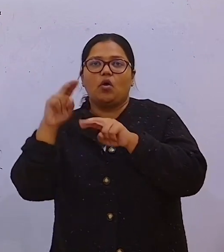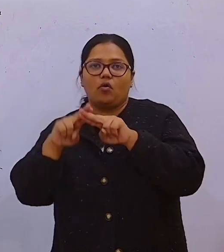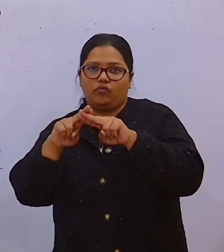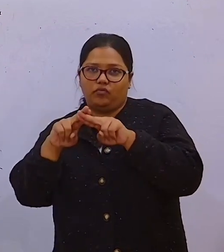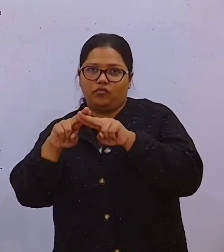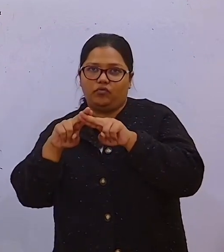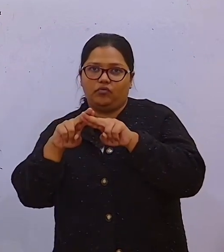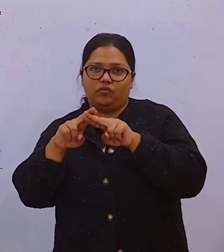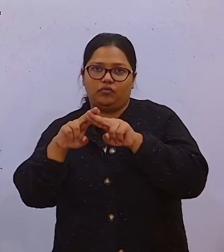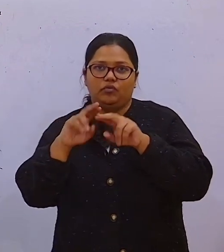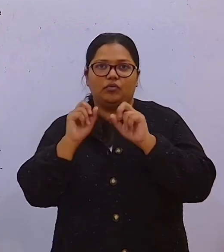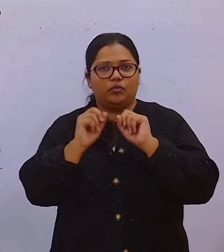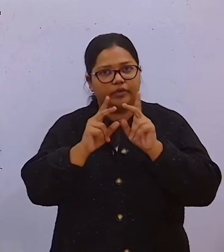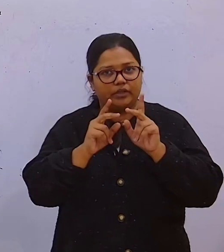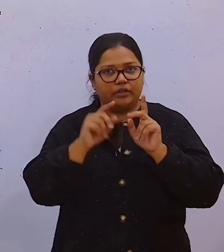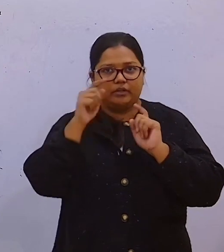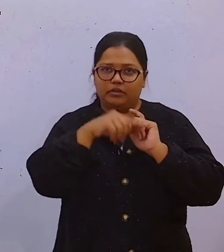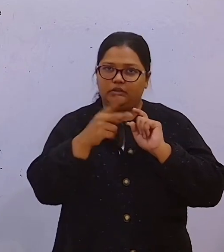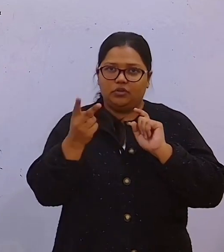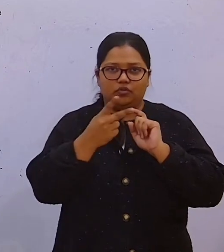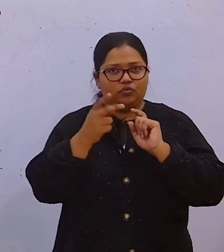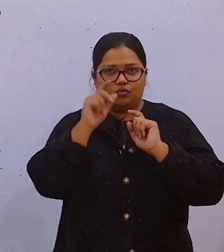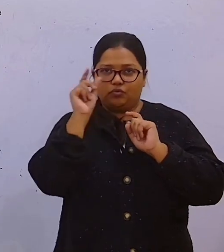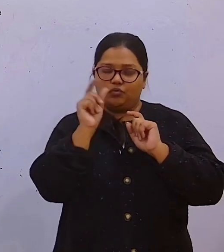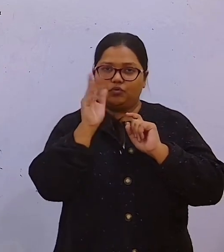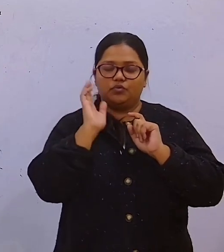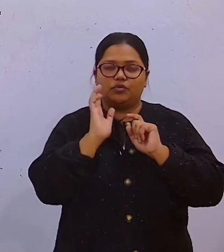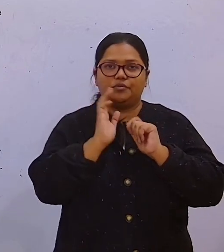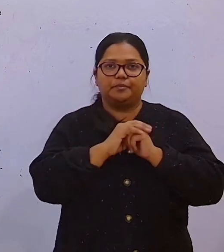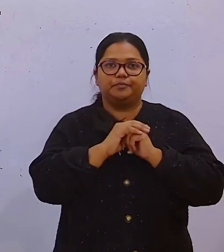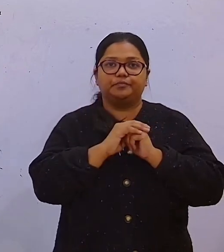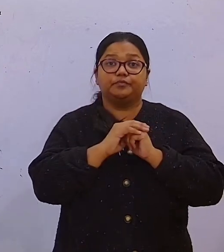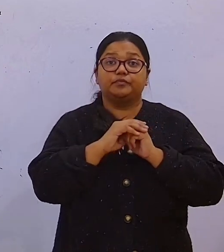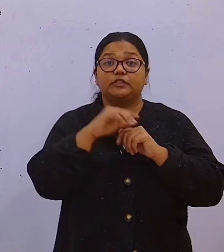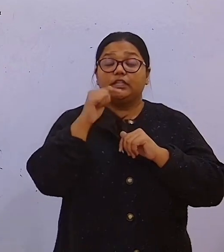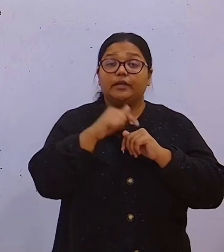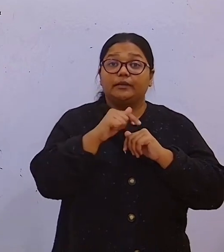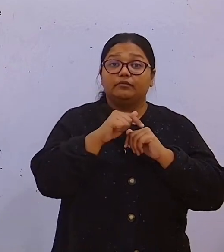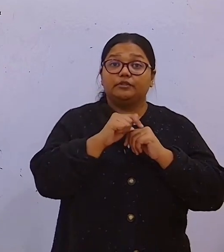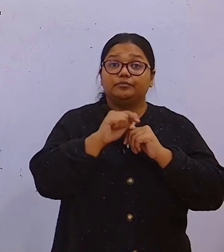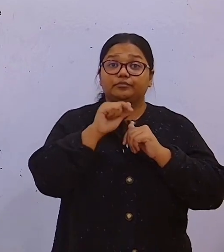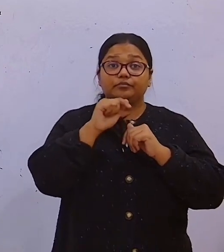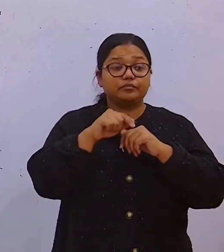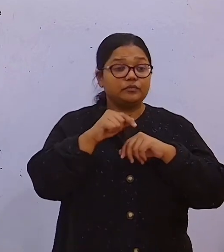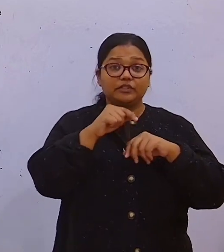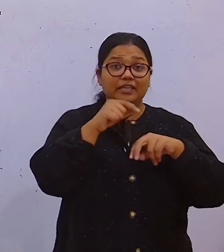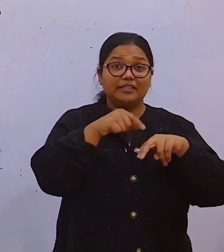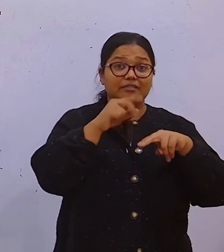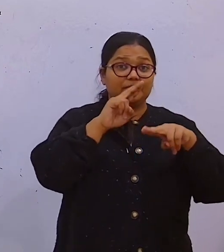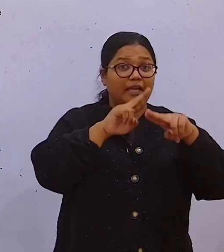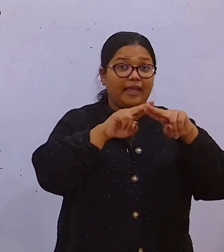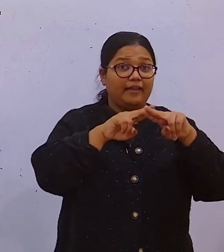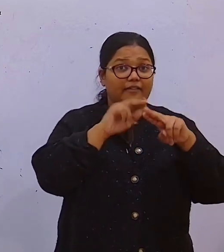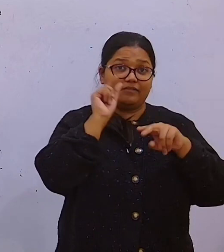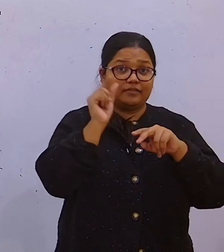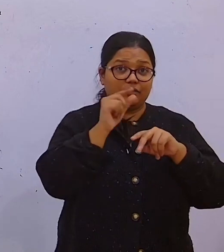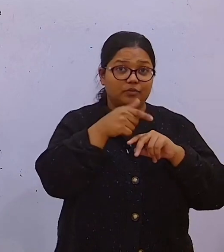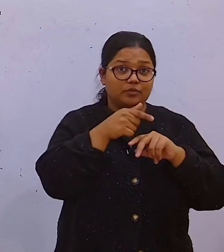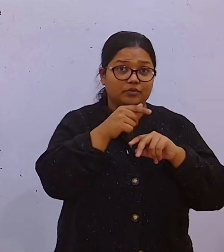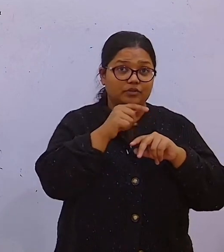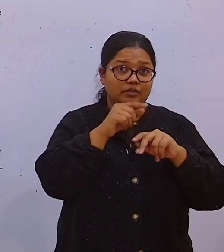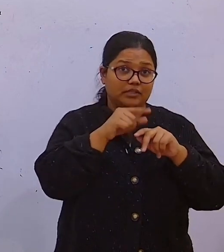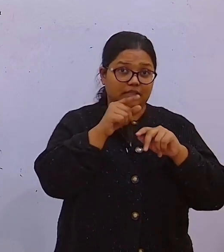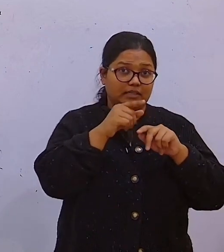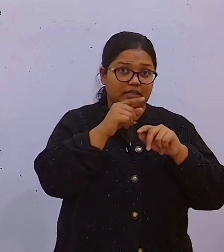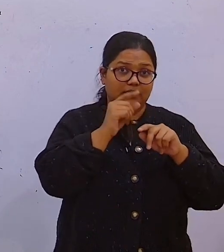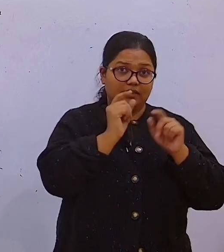लव्स मीन्स बहुत सारों की बात हो रही है, एफ वाला कंडीशन लगा है यहाँ पे, है ना, तो लॉफ और लव्स क्या